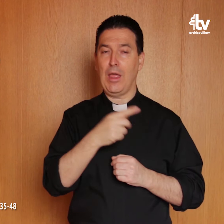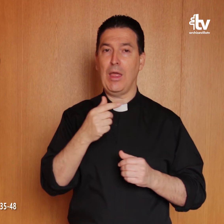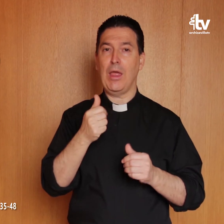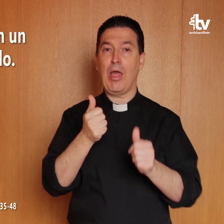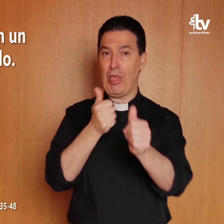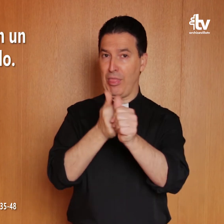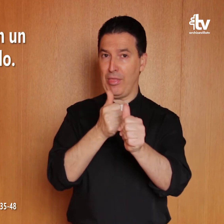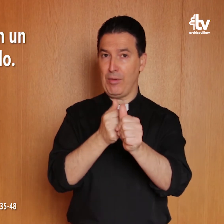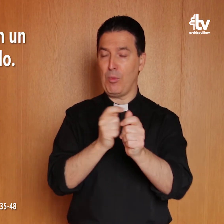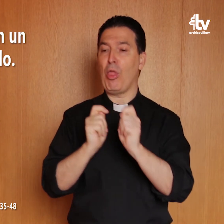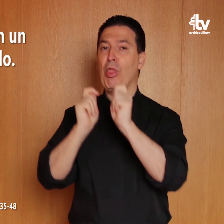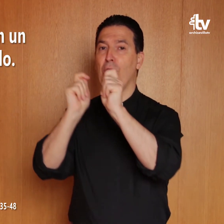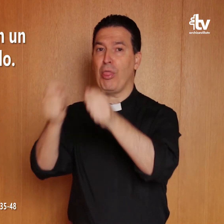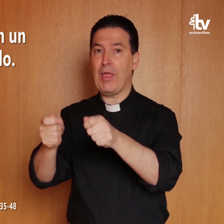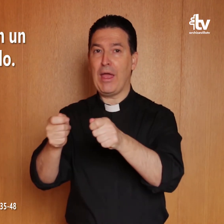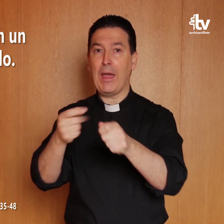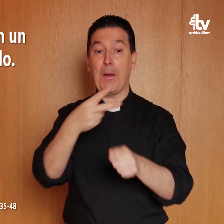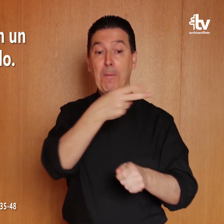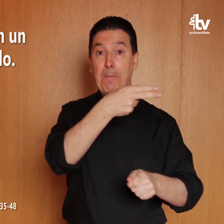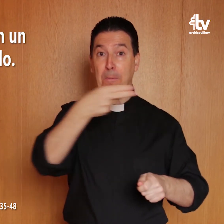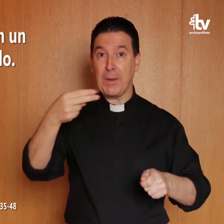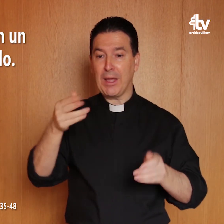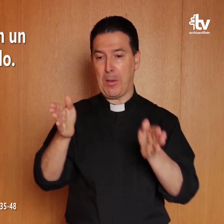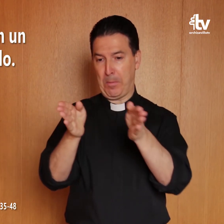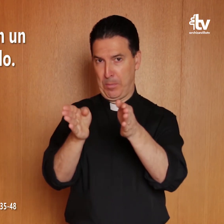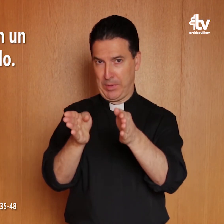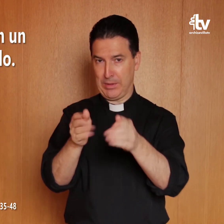Ellos le ofrecieron un trozo de pez asado.